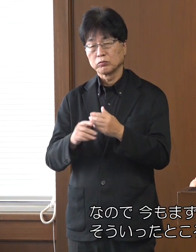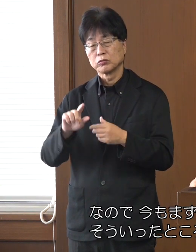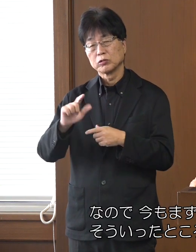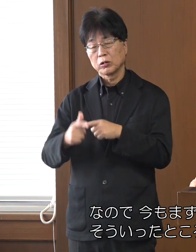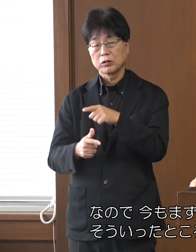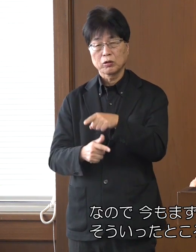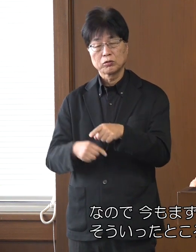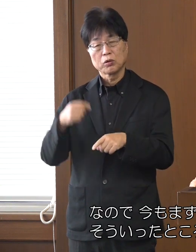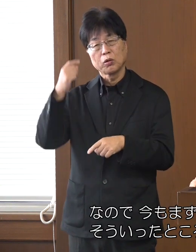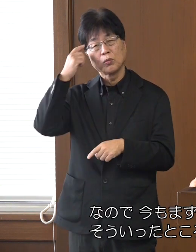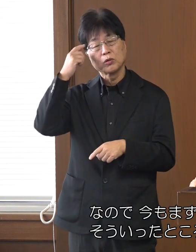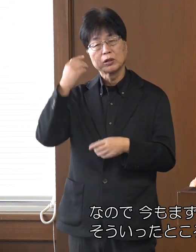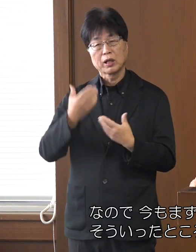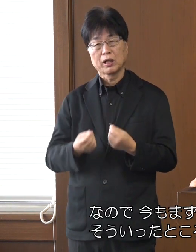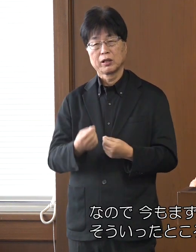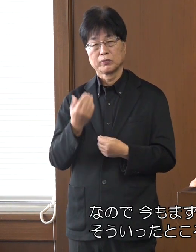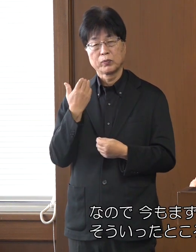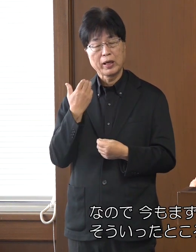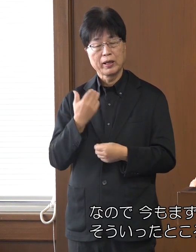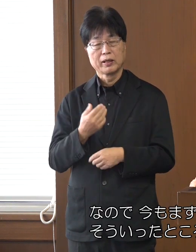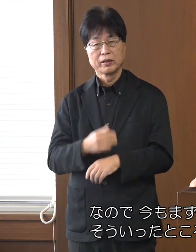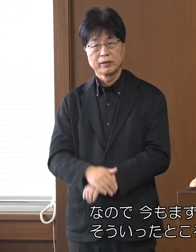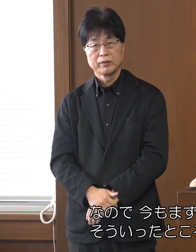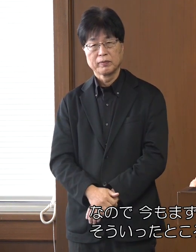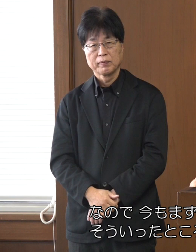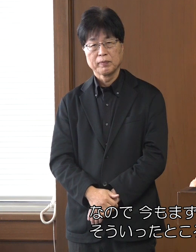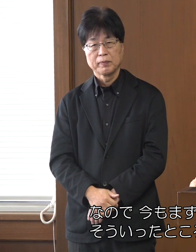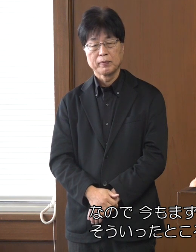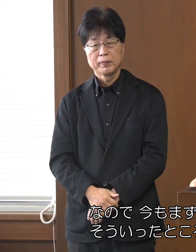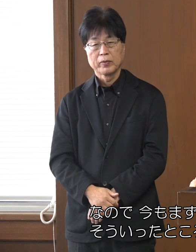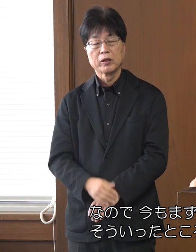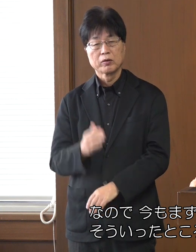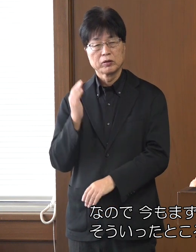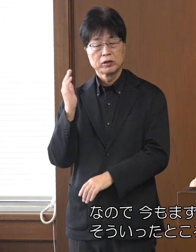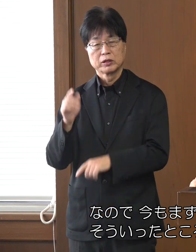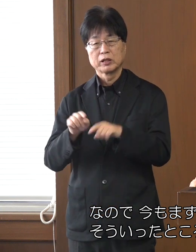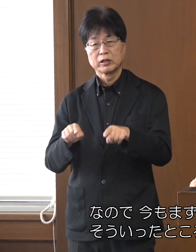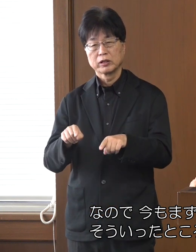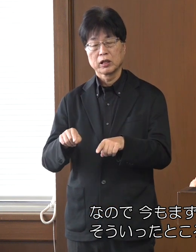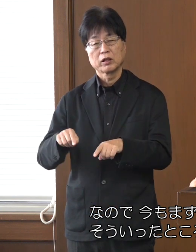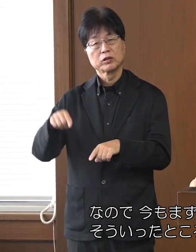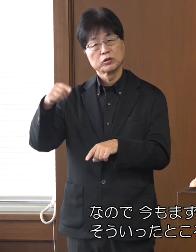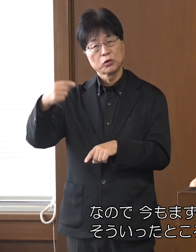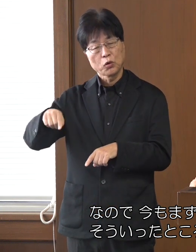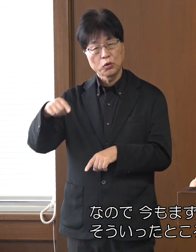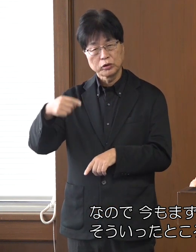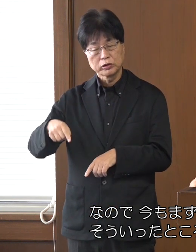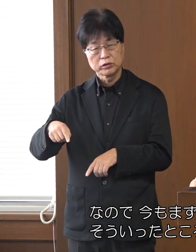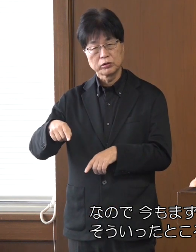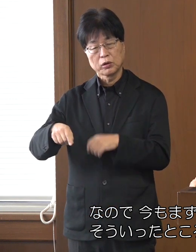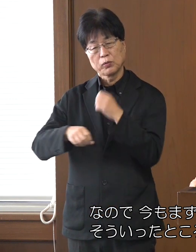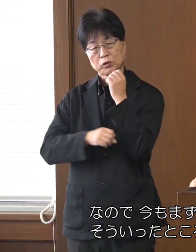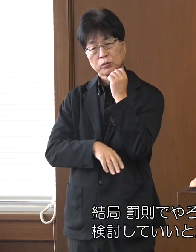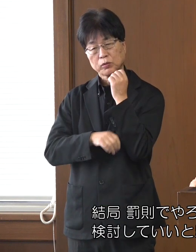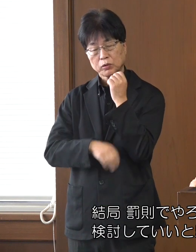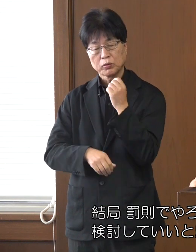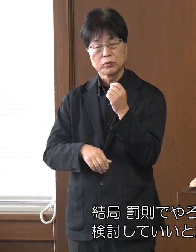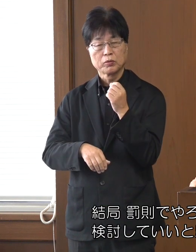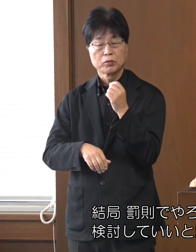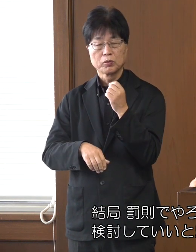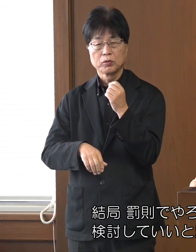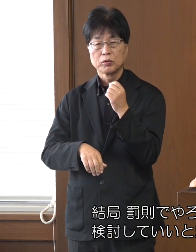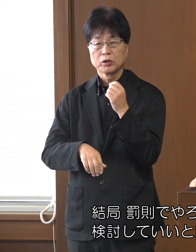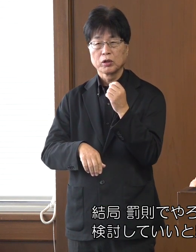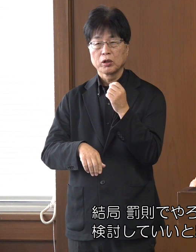あ今もまずその政治家教育っていうかそういったところの原点をしっかりやらないと、結局罰